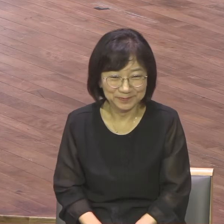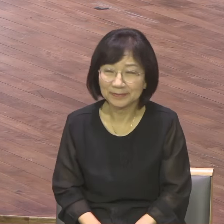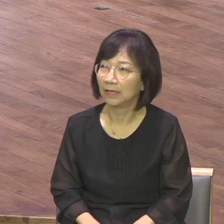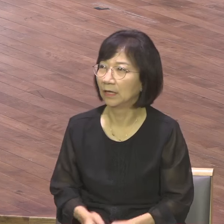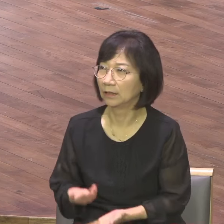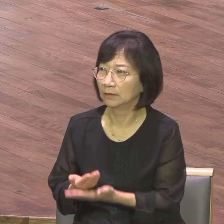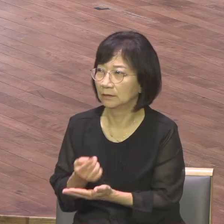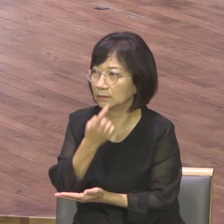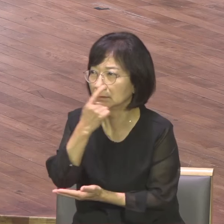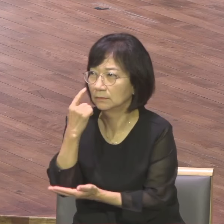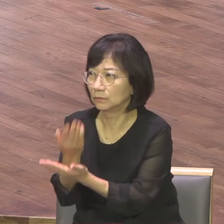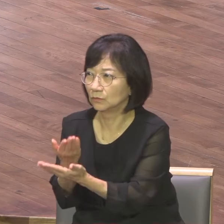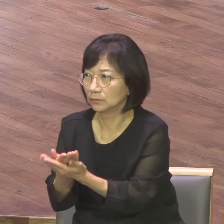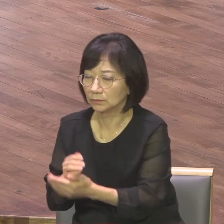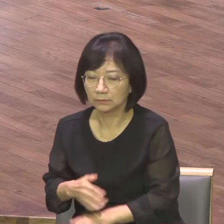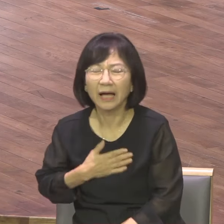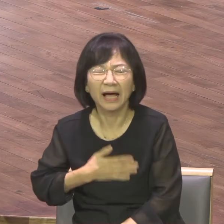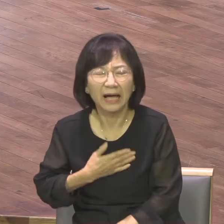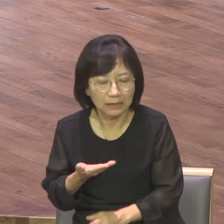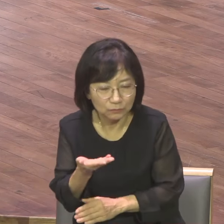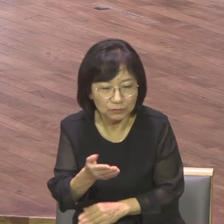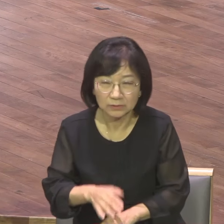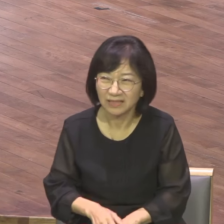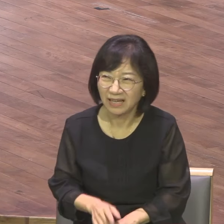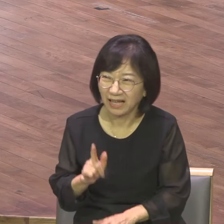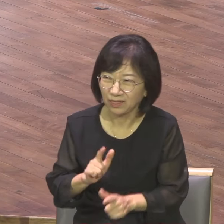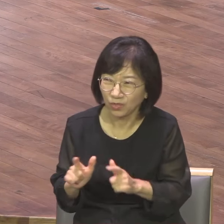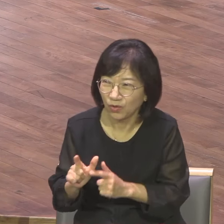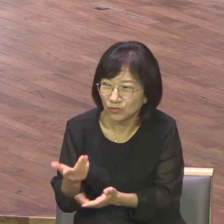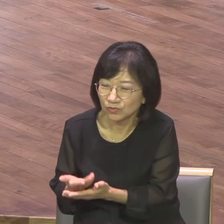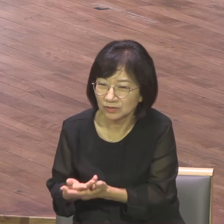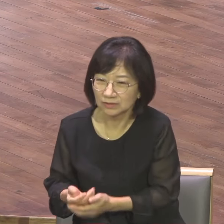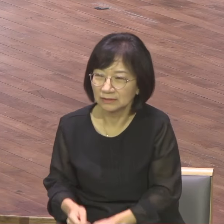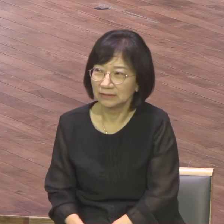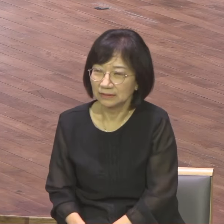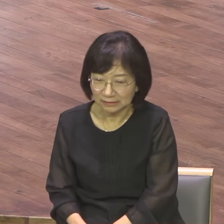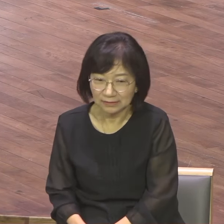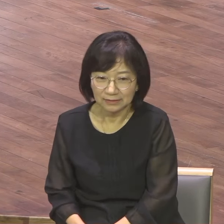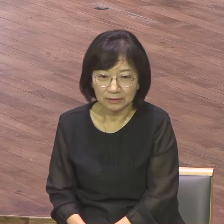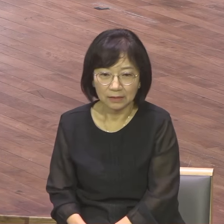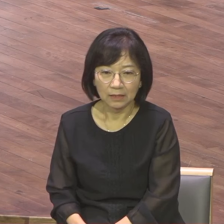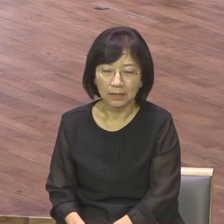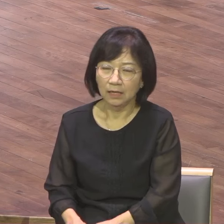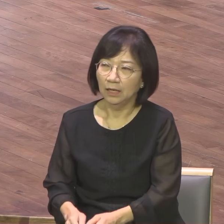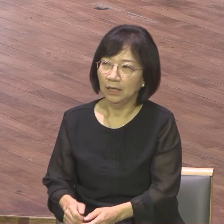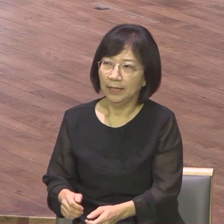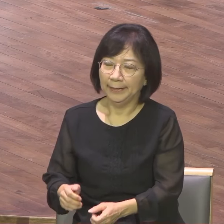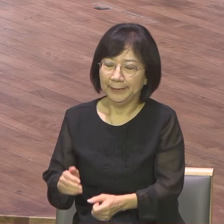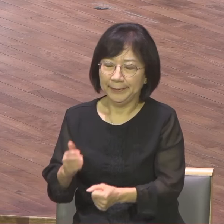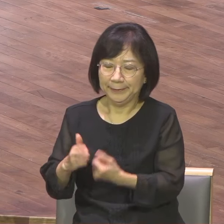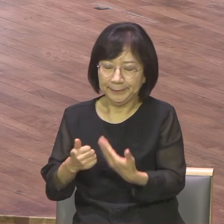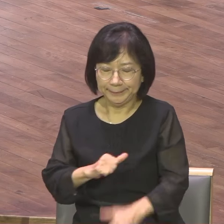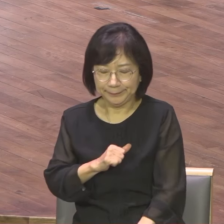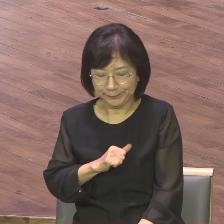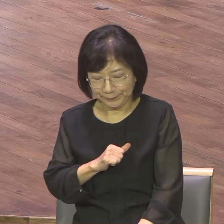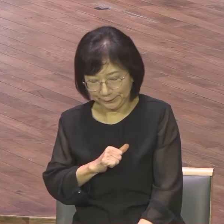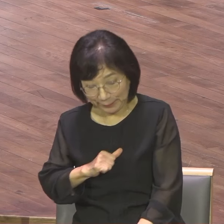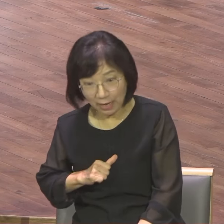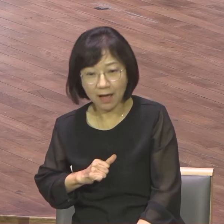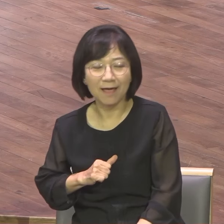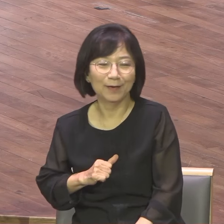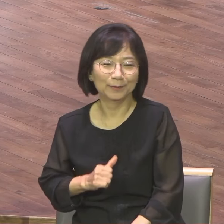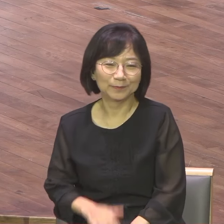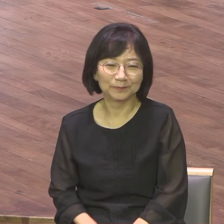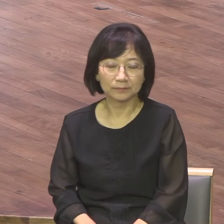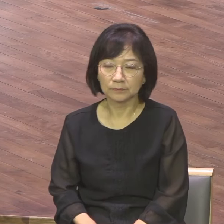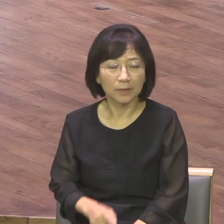다 표징을 그렇게 보여주시면서 포기를 하지 않았어요. 아니 겁 없는 사람 똑똑한